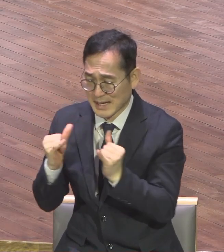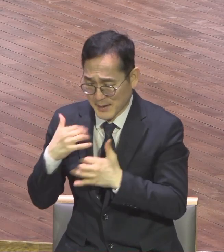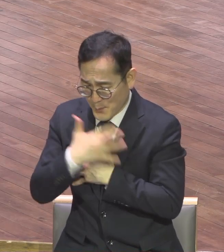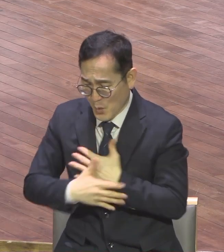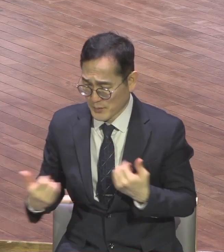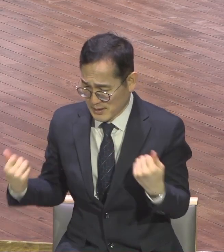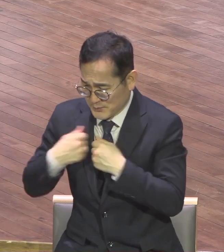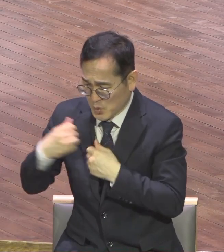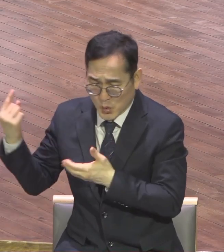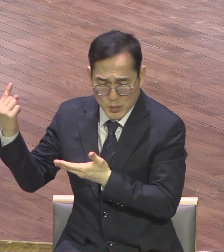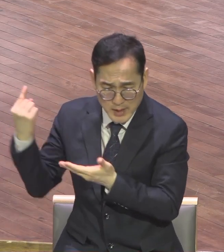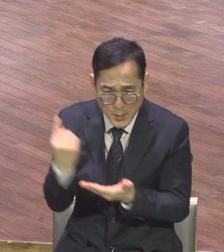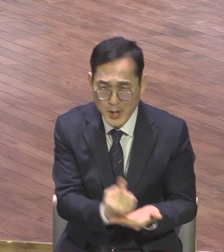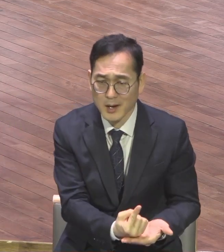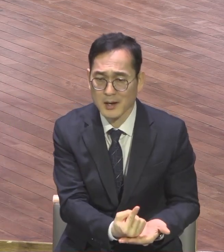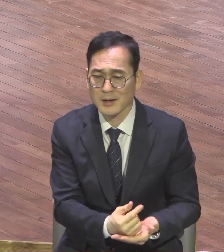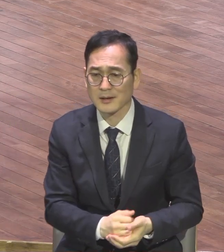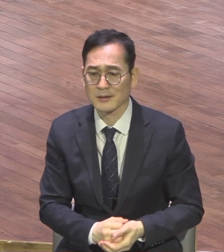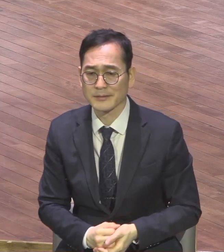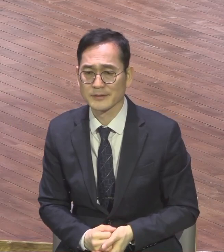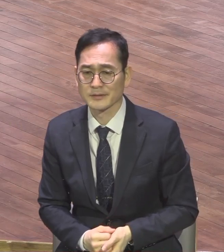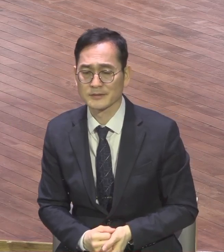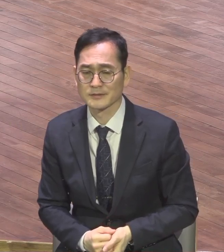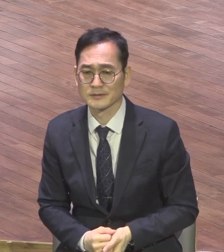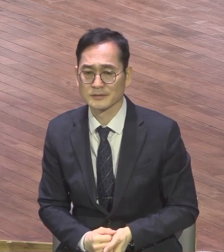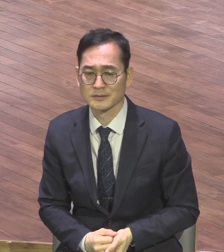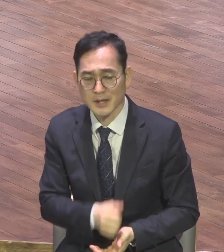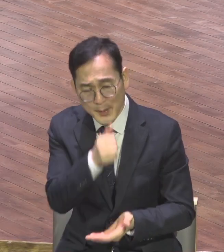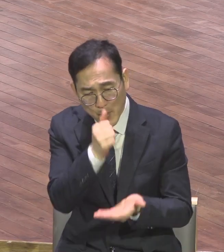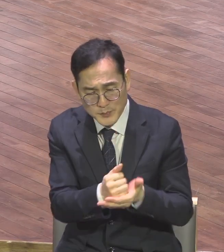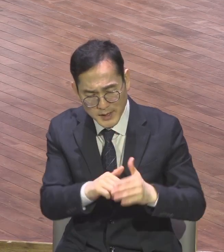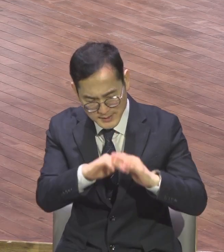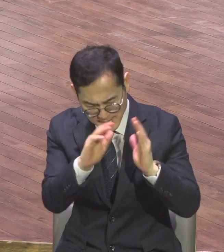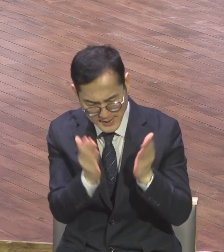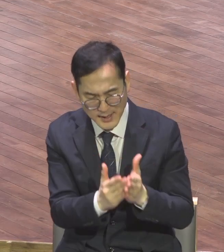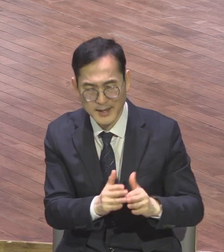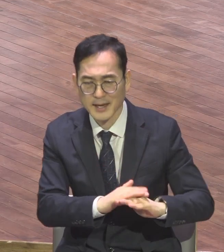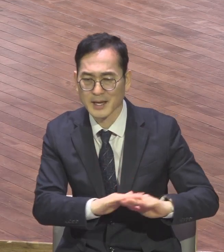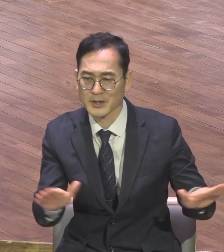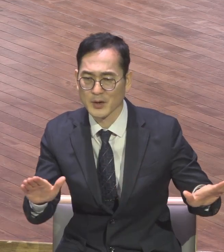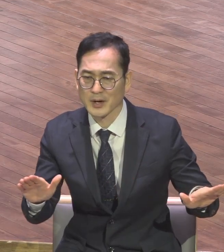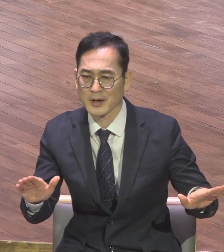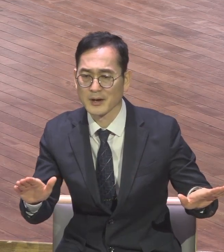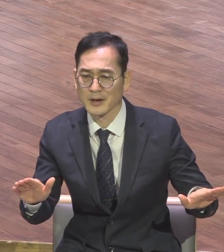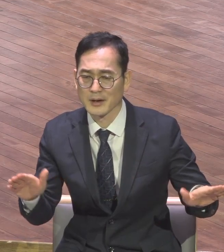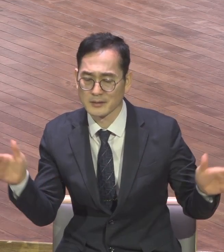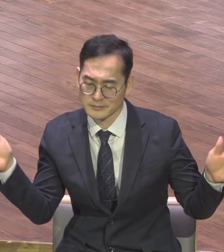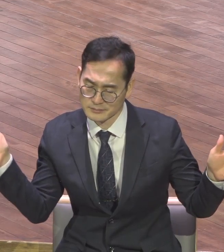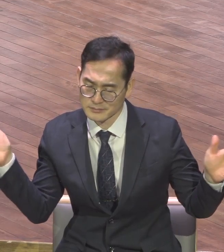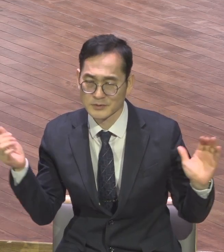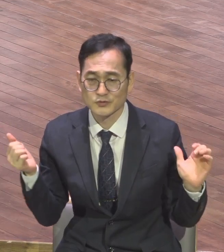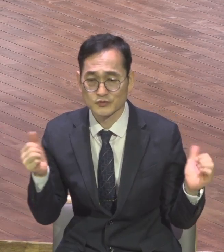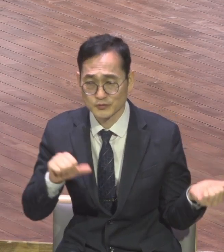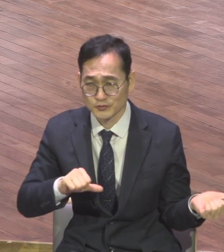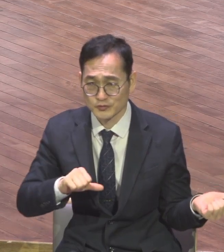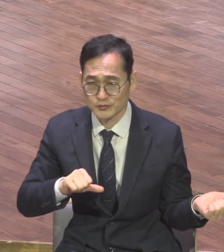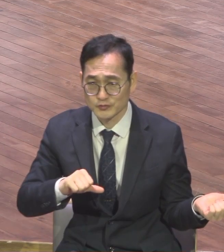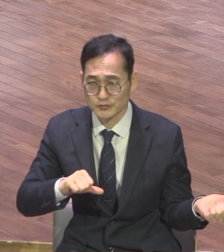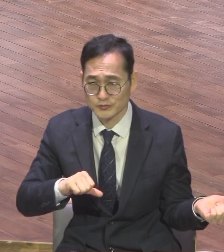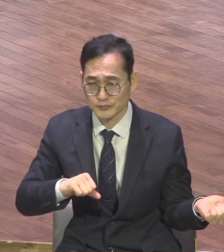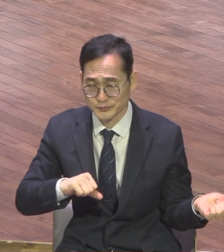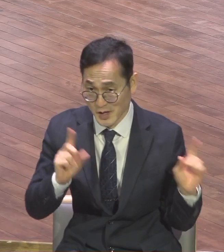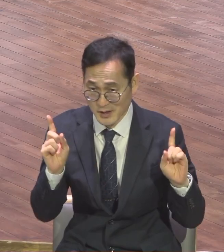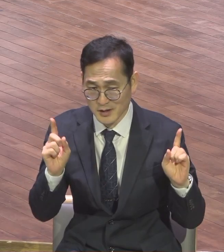이 모든 우리의 모든 범죄한 인간의 죄를 다 해결하시고 그리스도라는